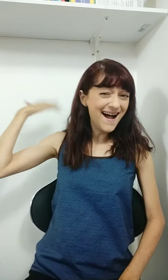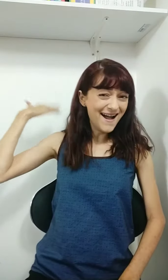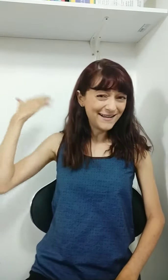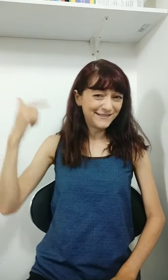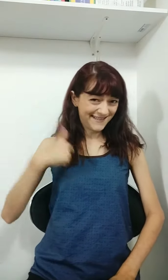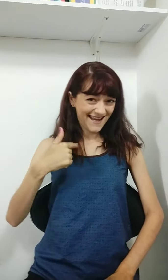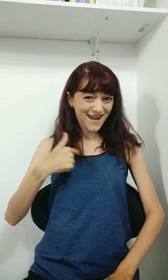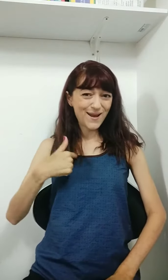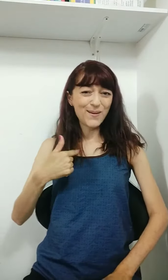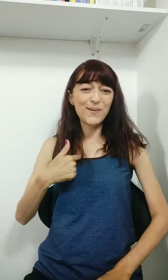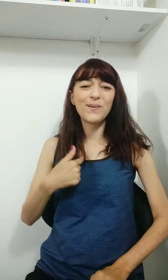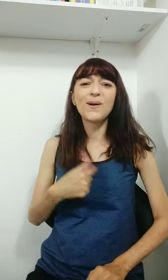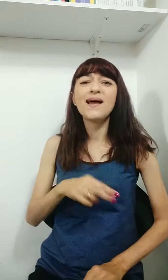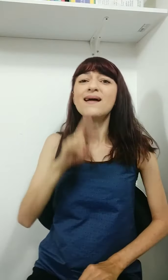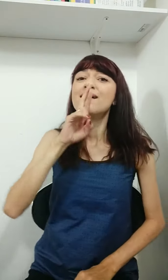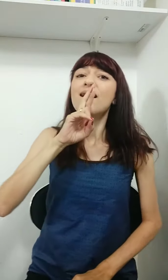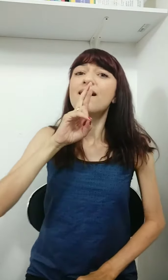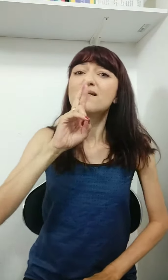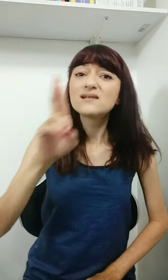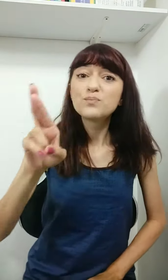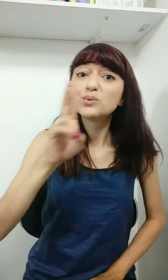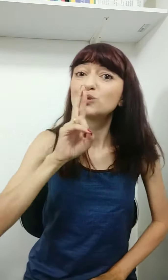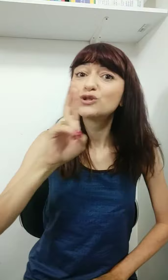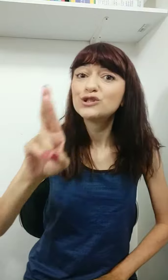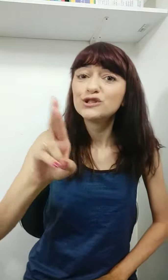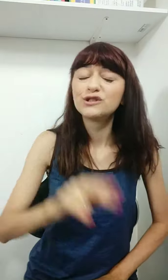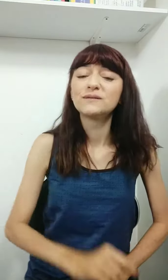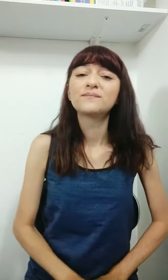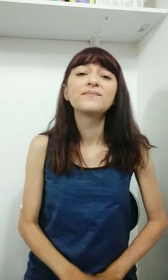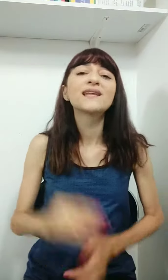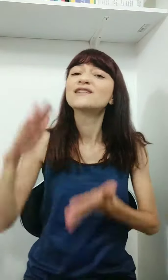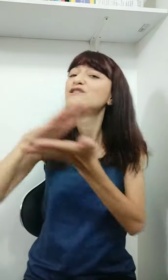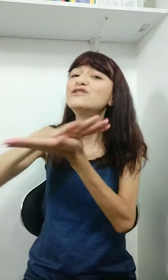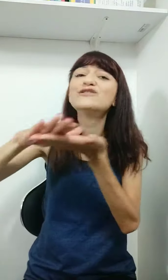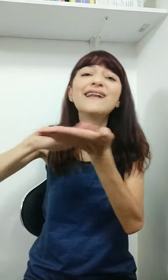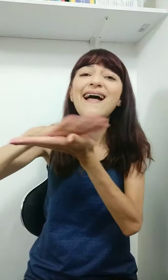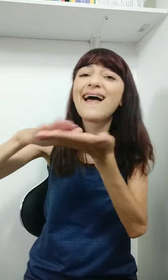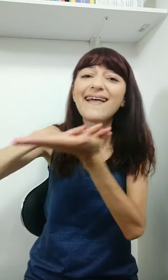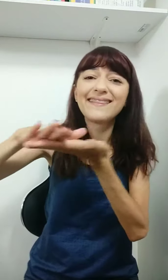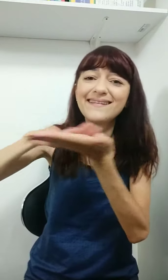Há muito tempo atrás, tá, gente? Eu respondia, tá? De nada.